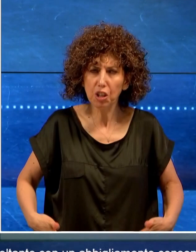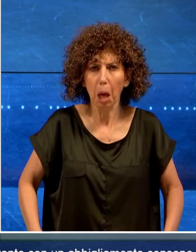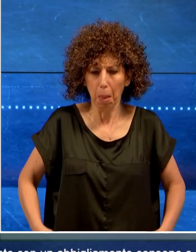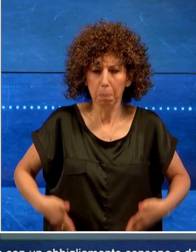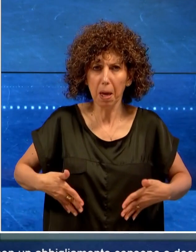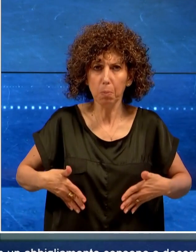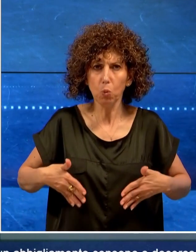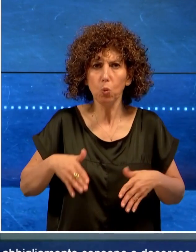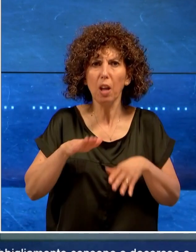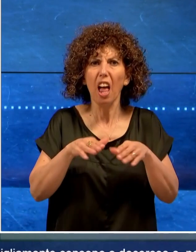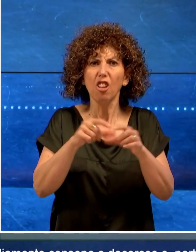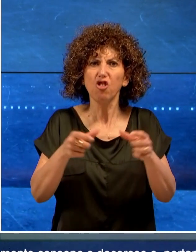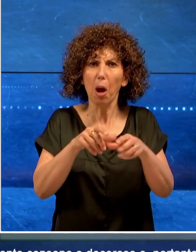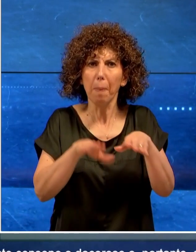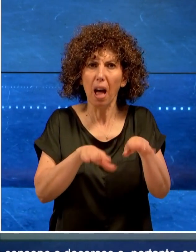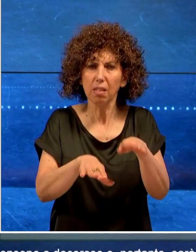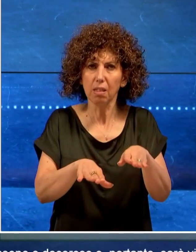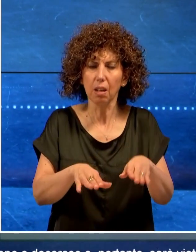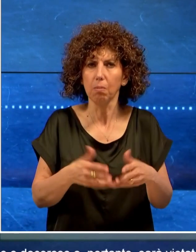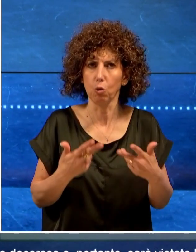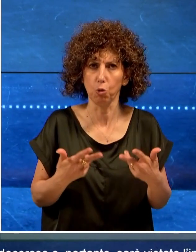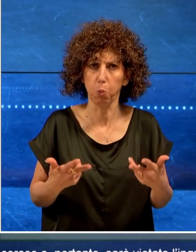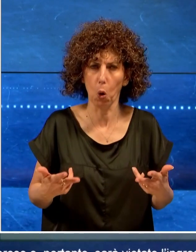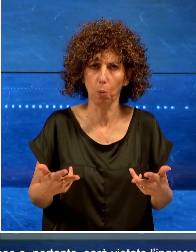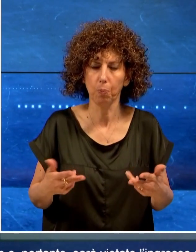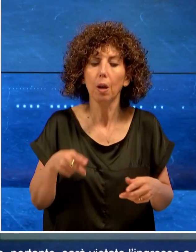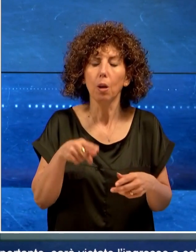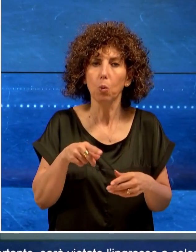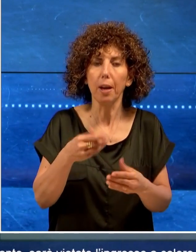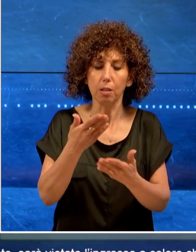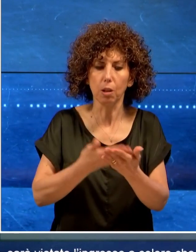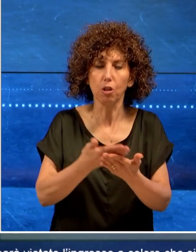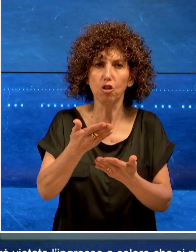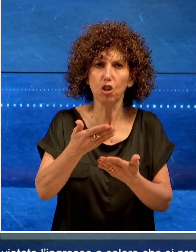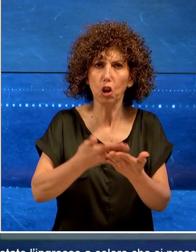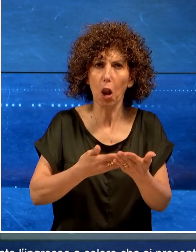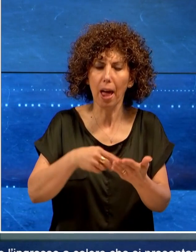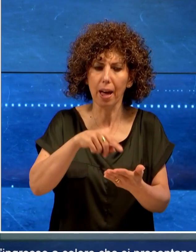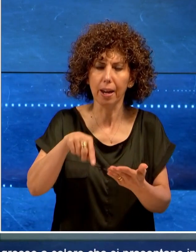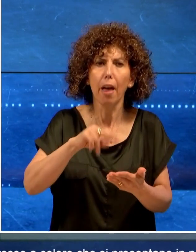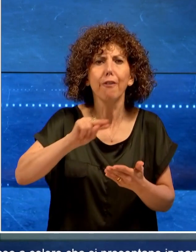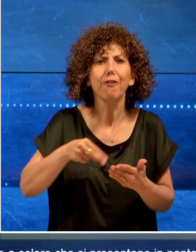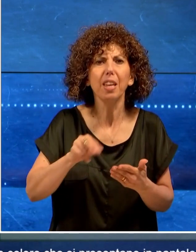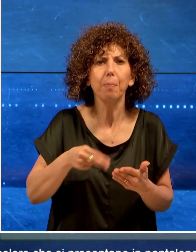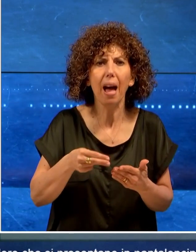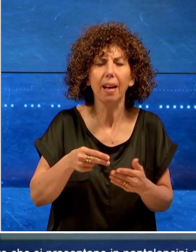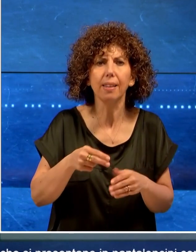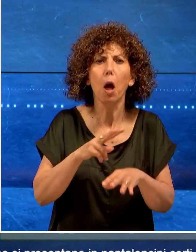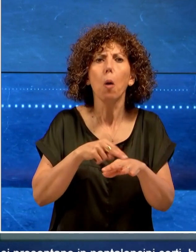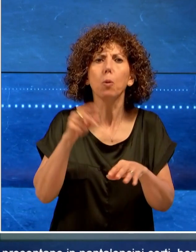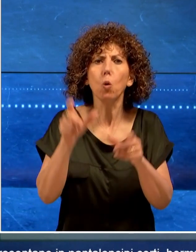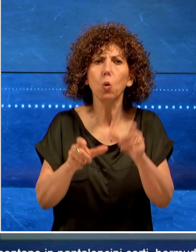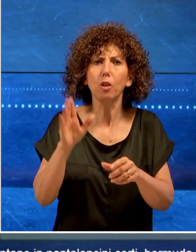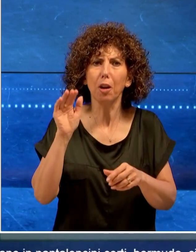Bermuda ciabatte e il contenuto di una circolare firmata nei giorni scorsi dal Procuratore di